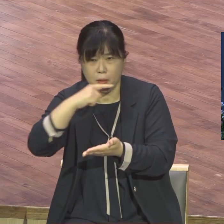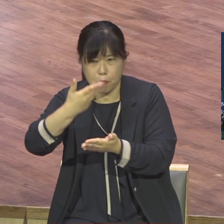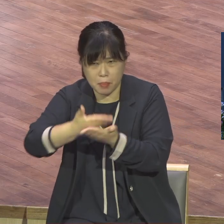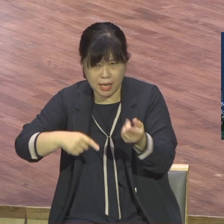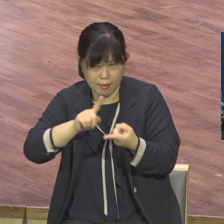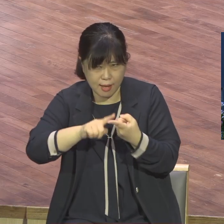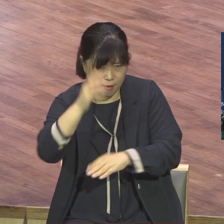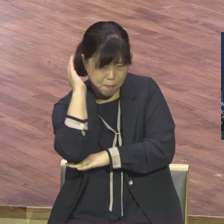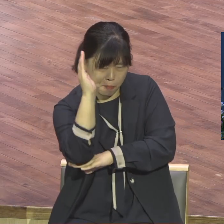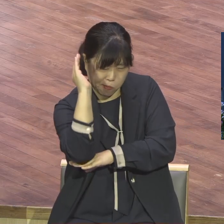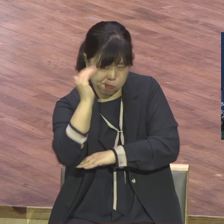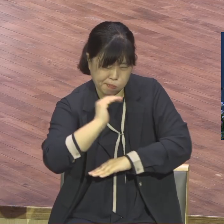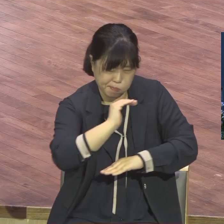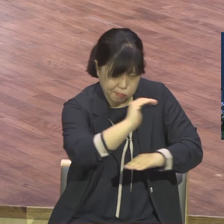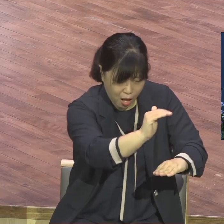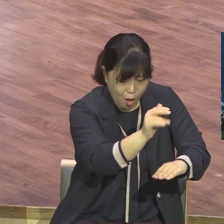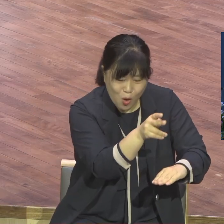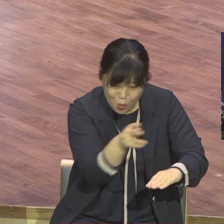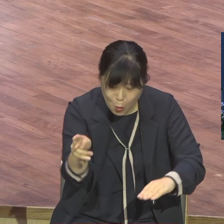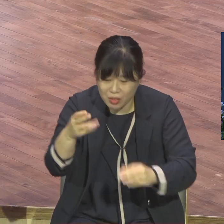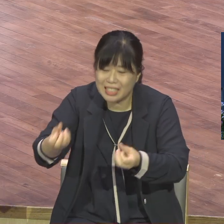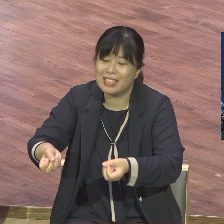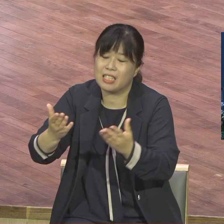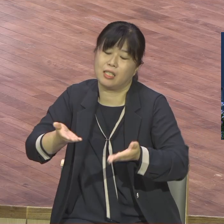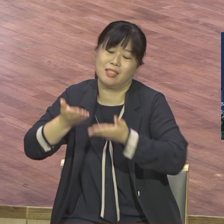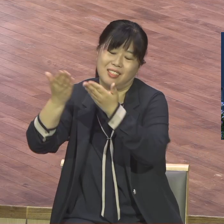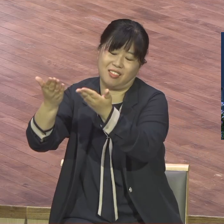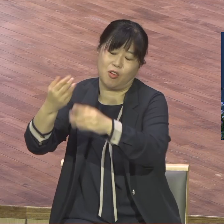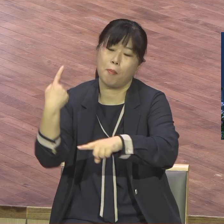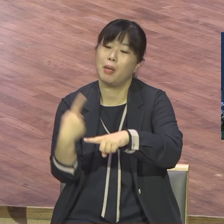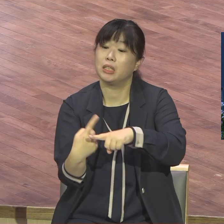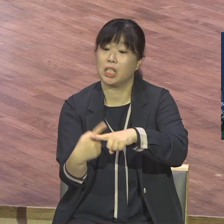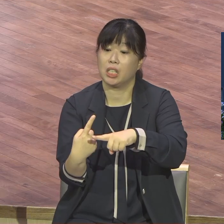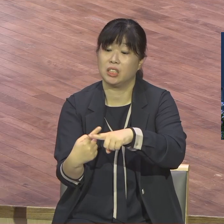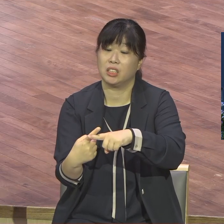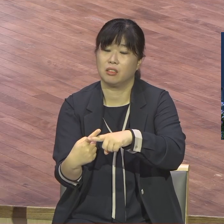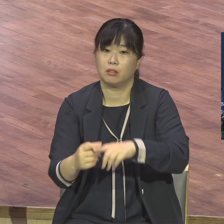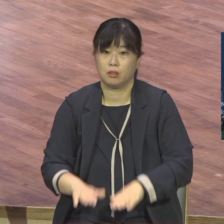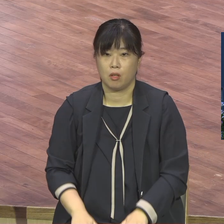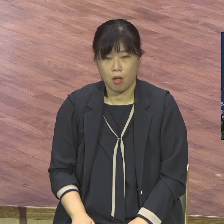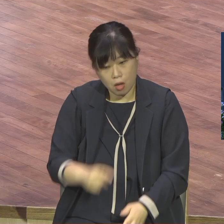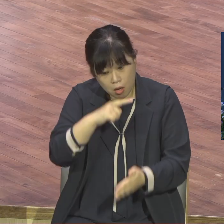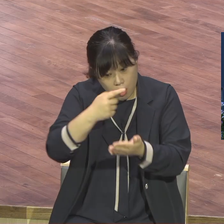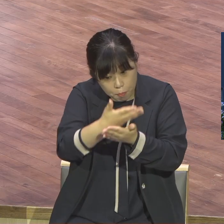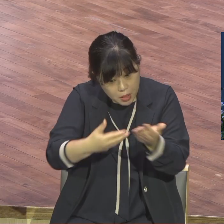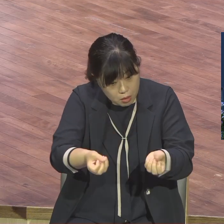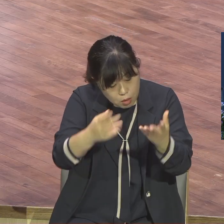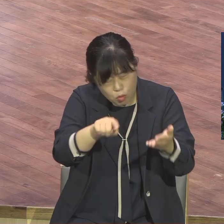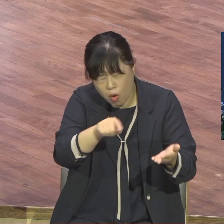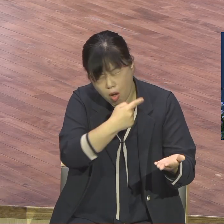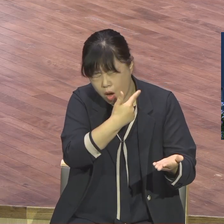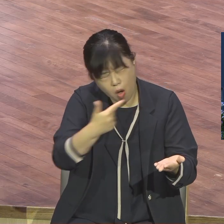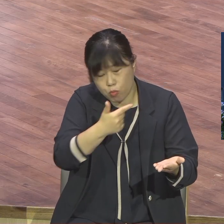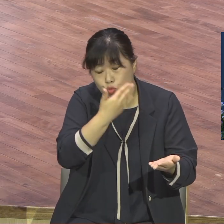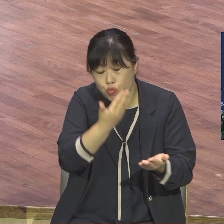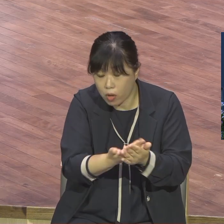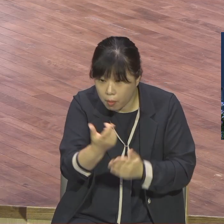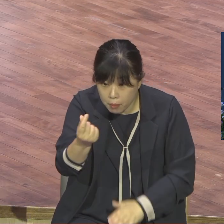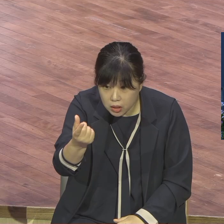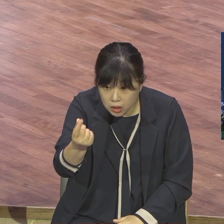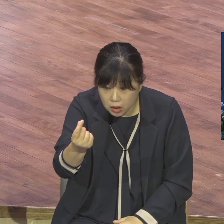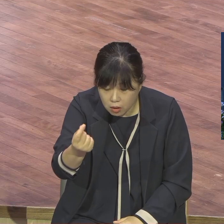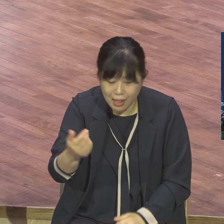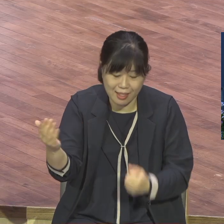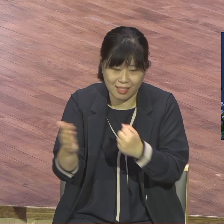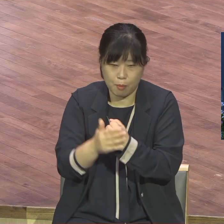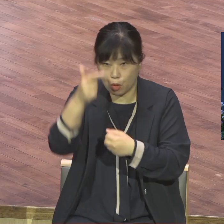이 제사를 드리기 위해서 제사장이요 필요하죠. 제사라는 것은 제사장이 있어야 돼요. 구약시대는 아무나 제사장이